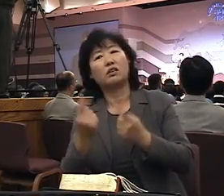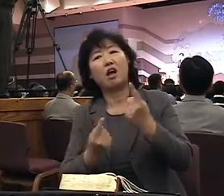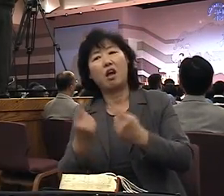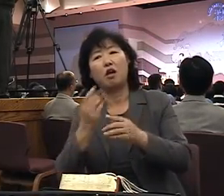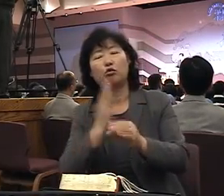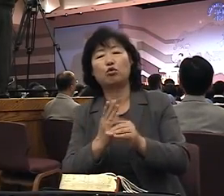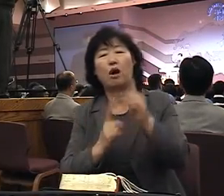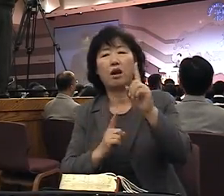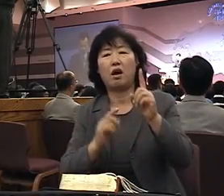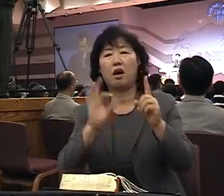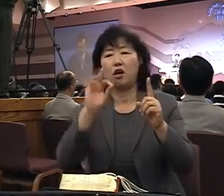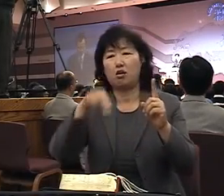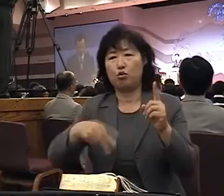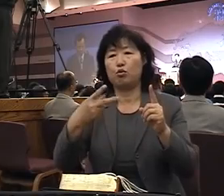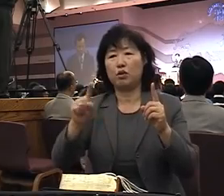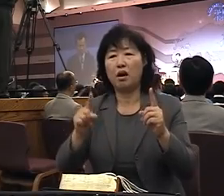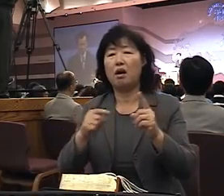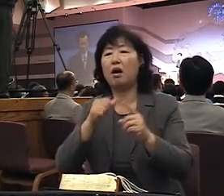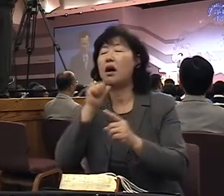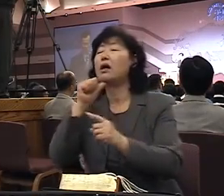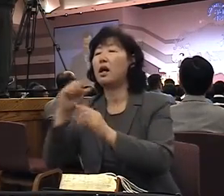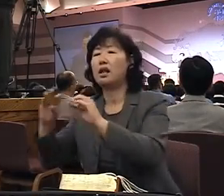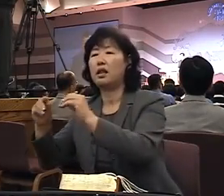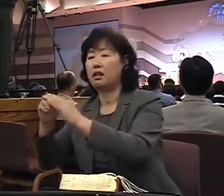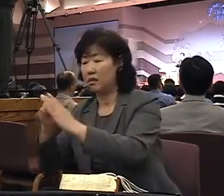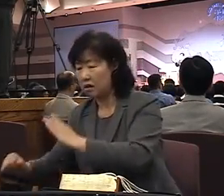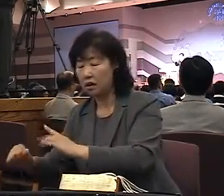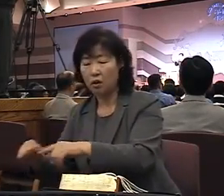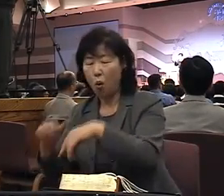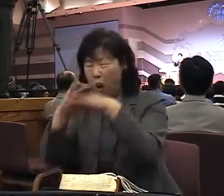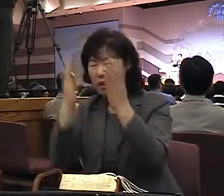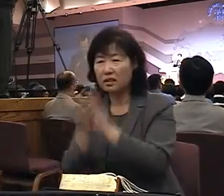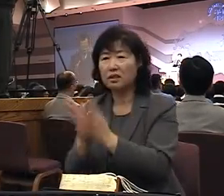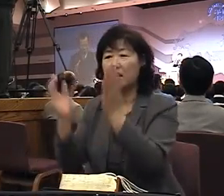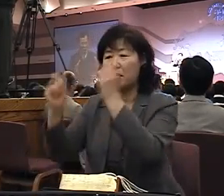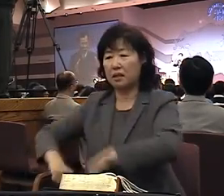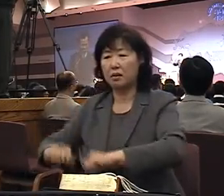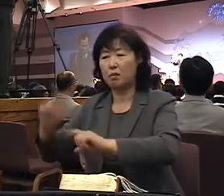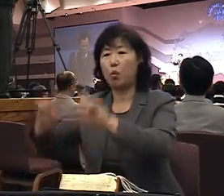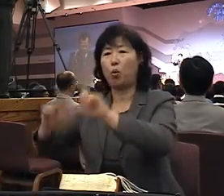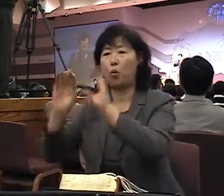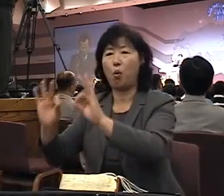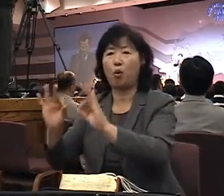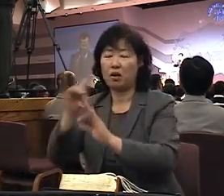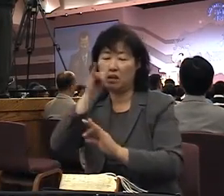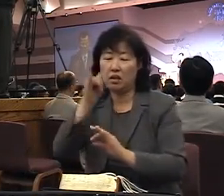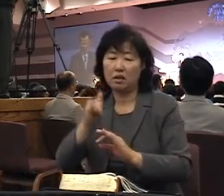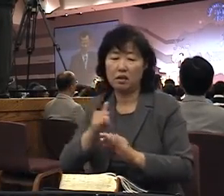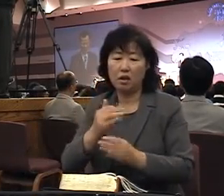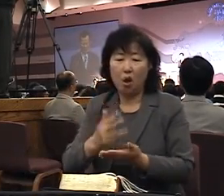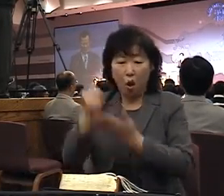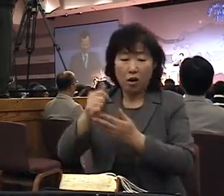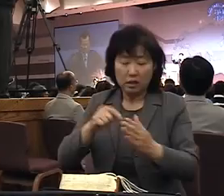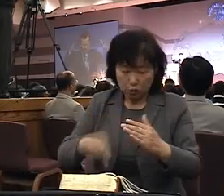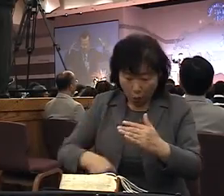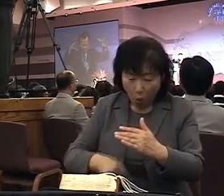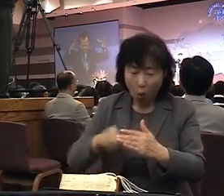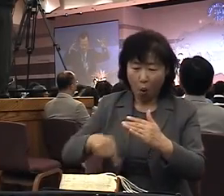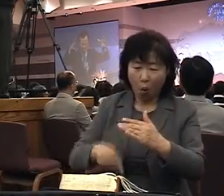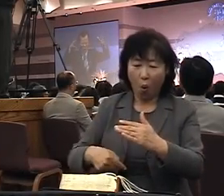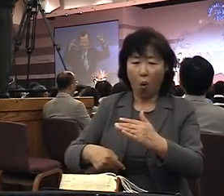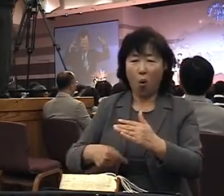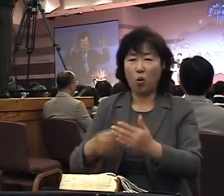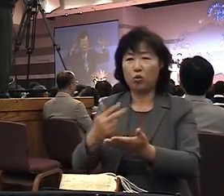들어가 완전히 망가지고 있는 모습이 보여지고 있습니다. 이러한 속으로 주님께서 들어오신다는 거예요.